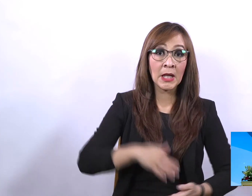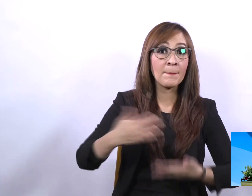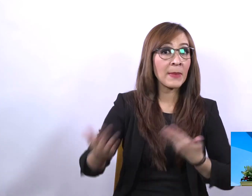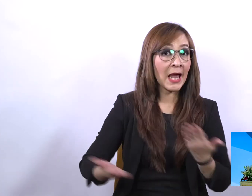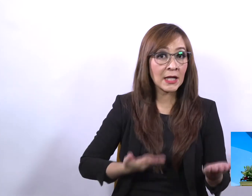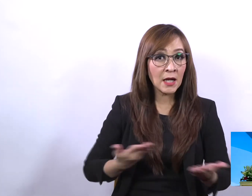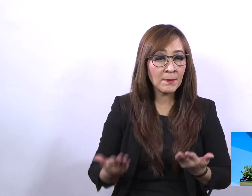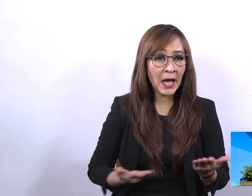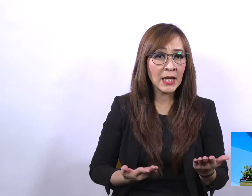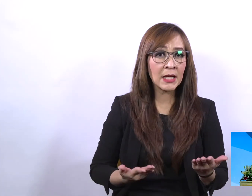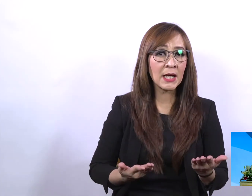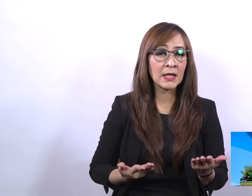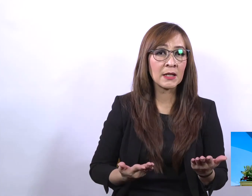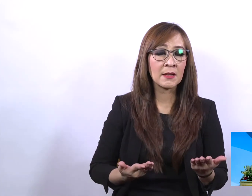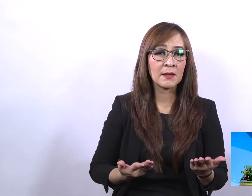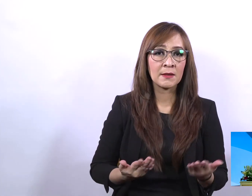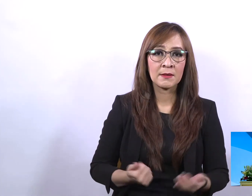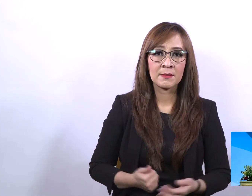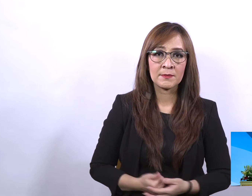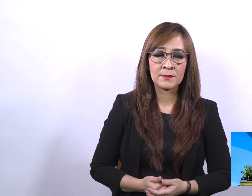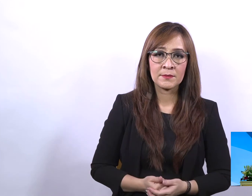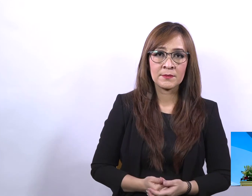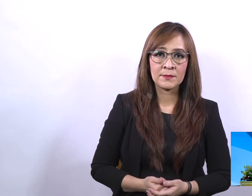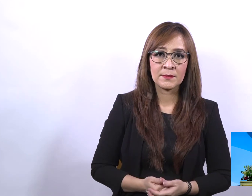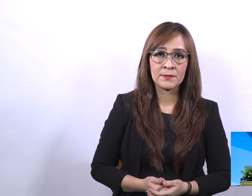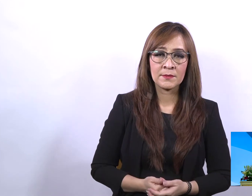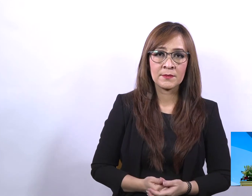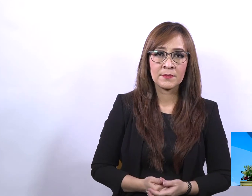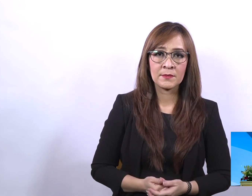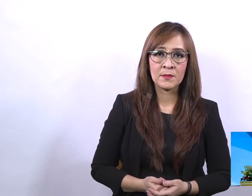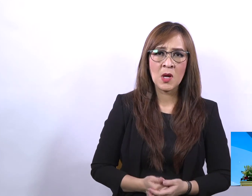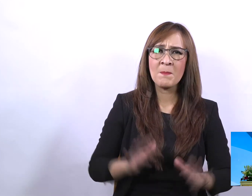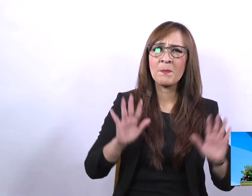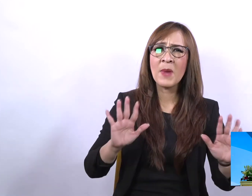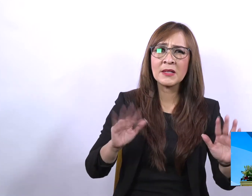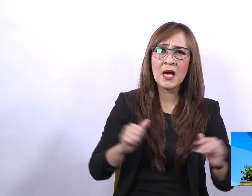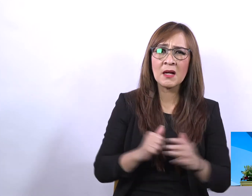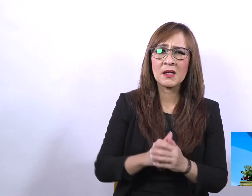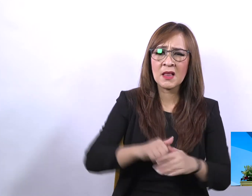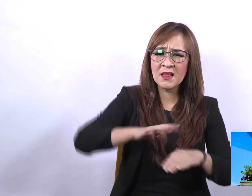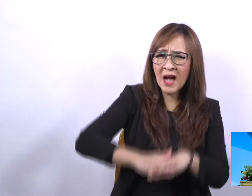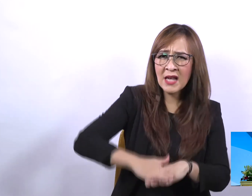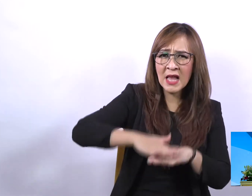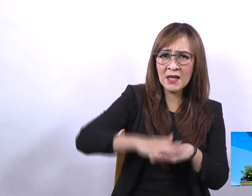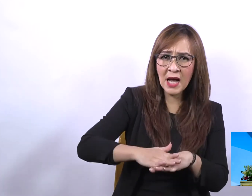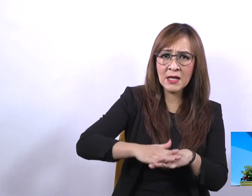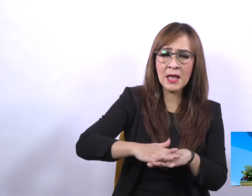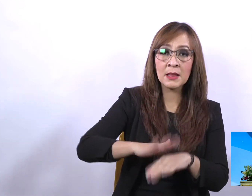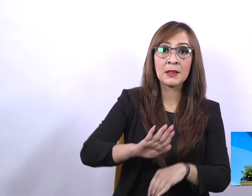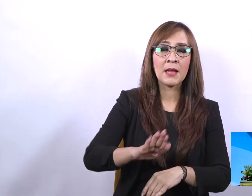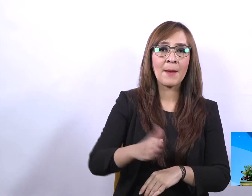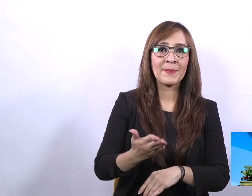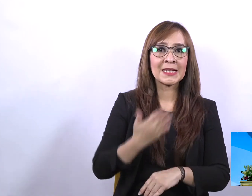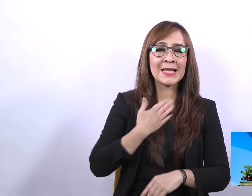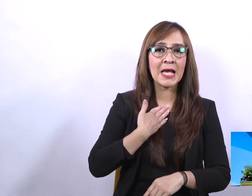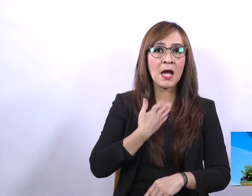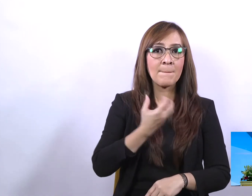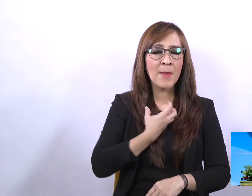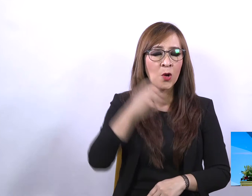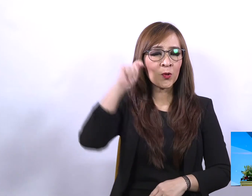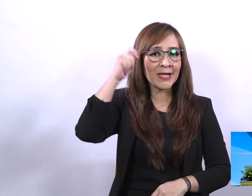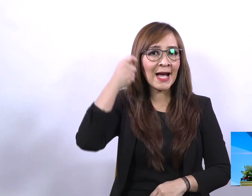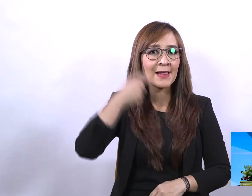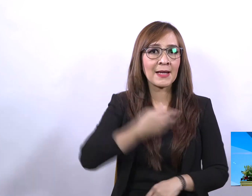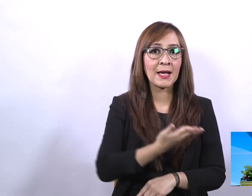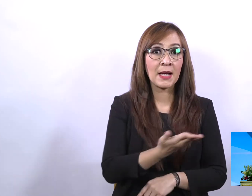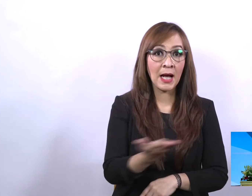Hai pelayanan-pelayanan Bisa coba dihambat Hai oleh tekanan-tekanan yang ada tetapi ijinkan saya mengingatkan